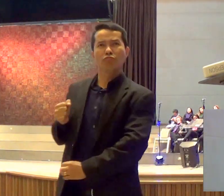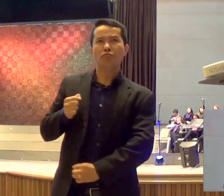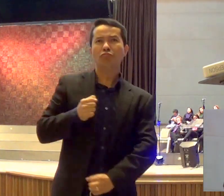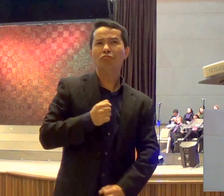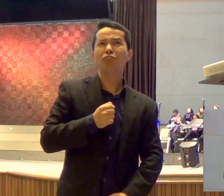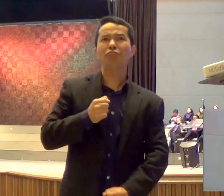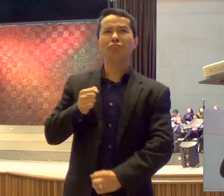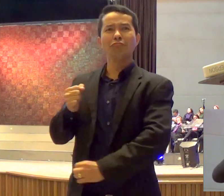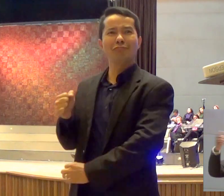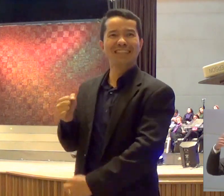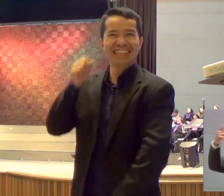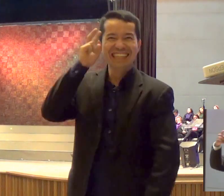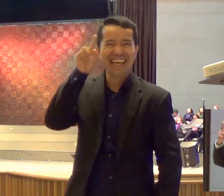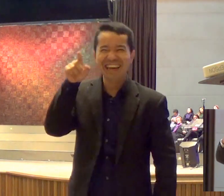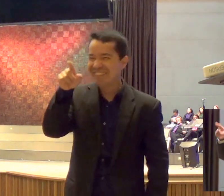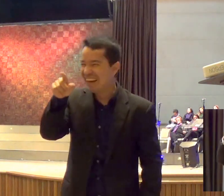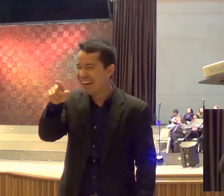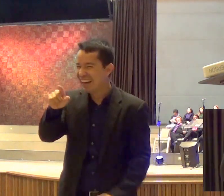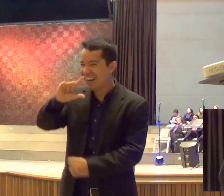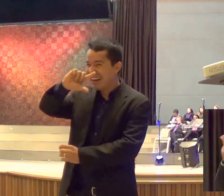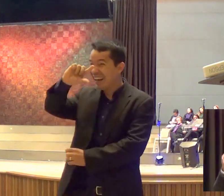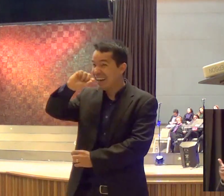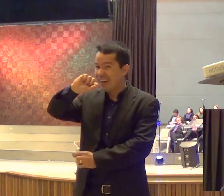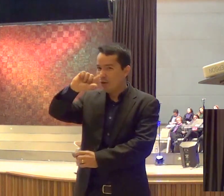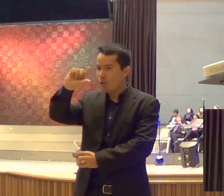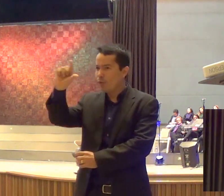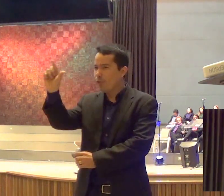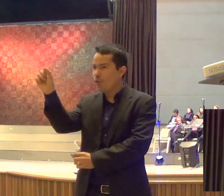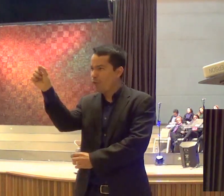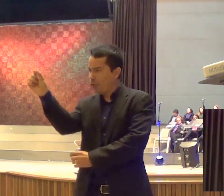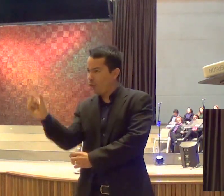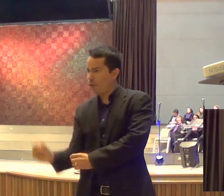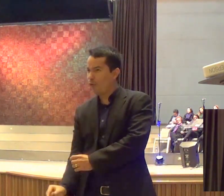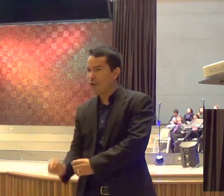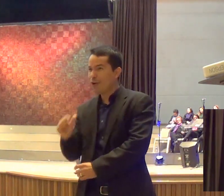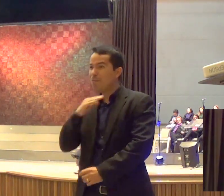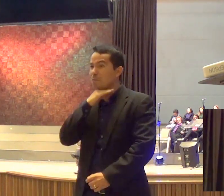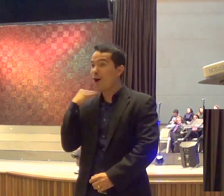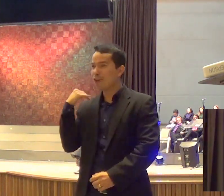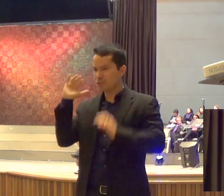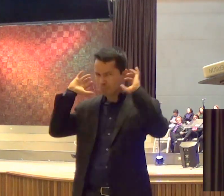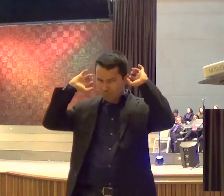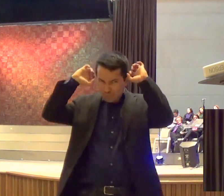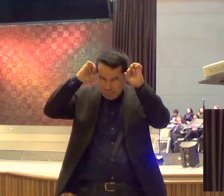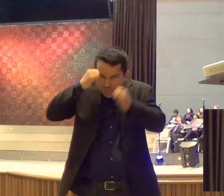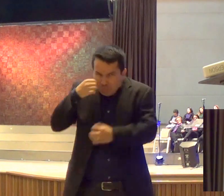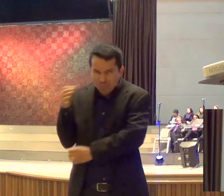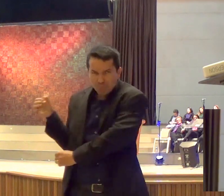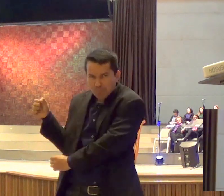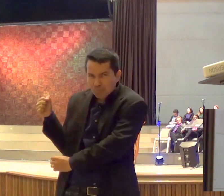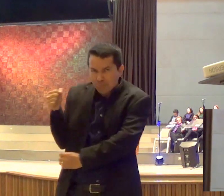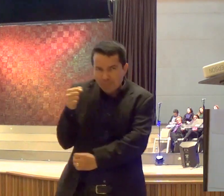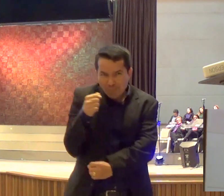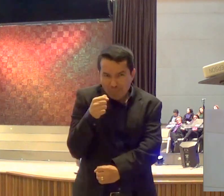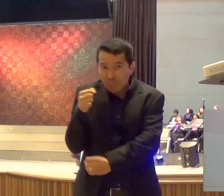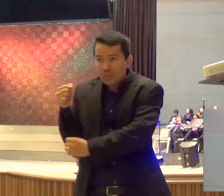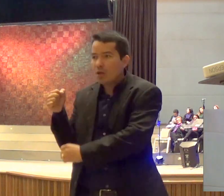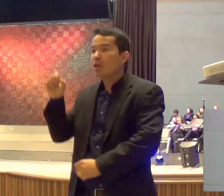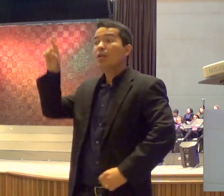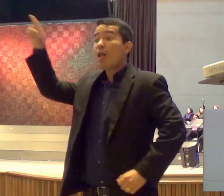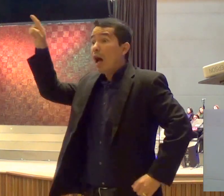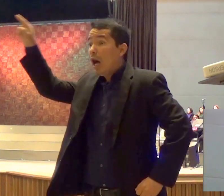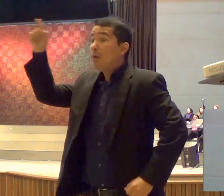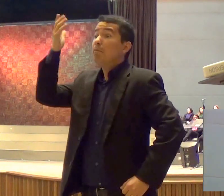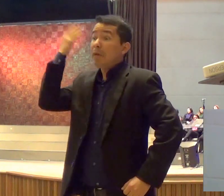que é Jesus e nós temos essa mesma dificuldade na vida de entender o que Deus está fazendo às vezes aquilo que